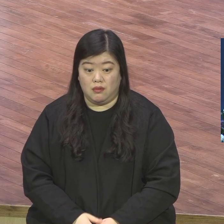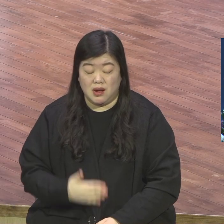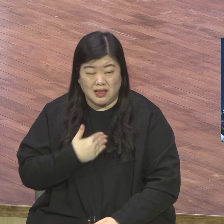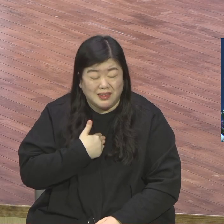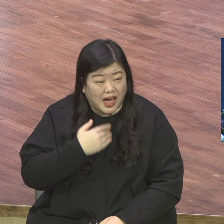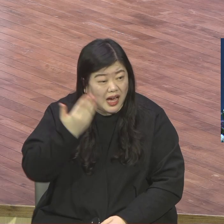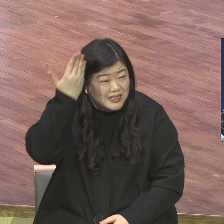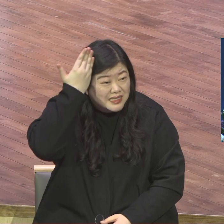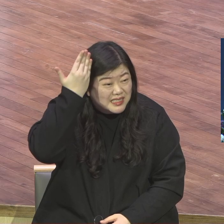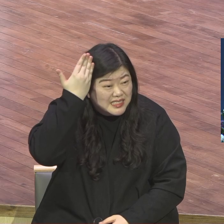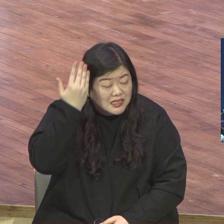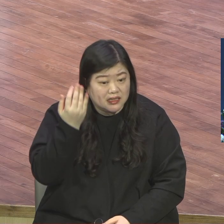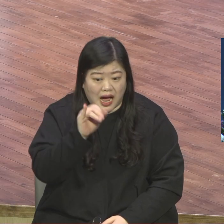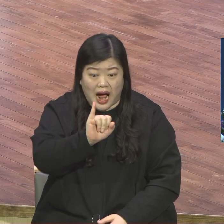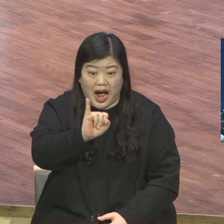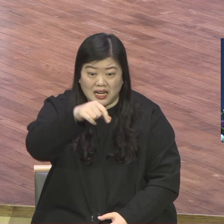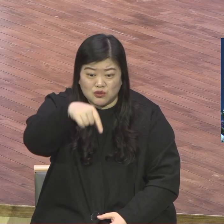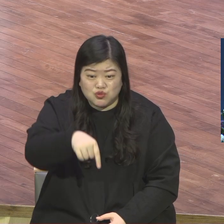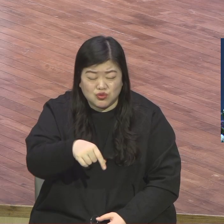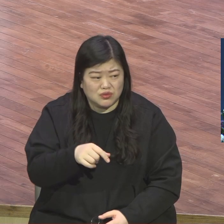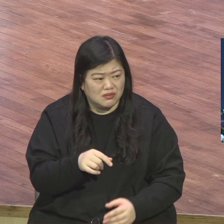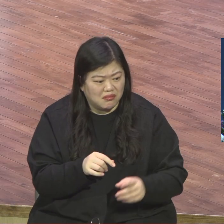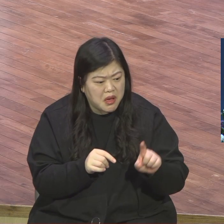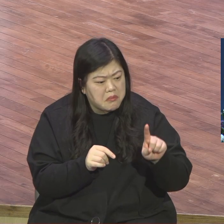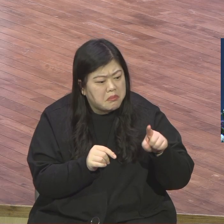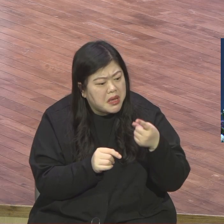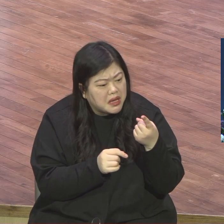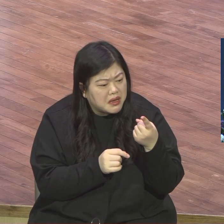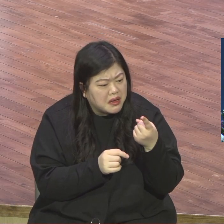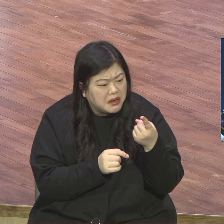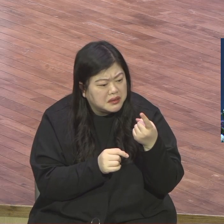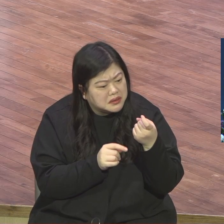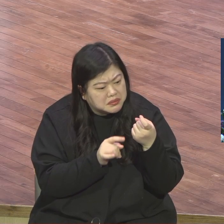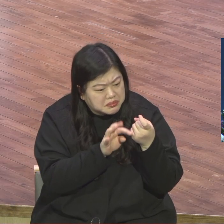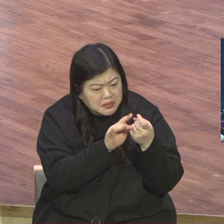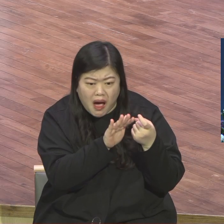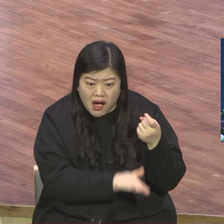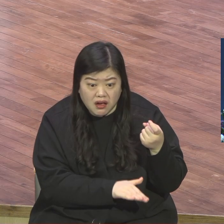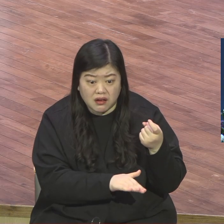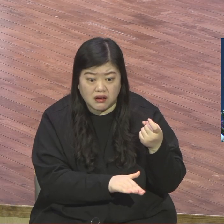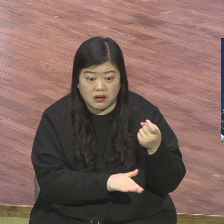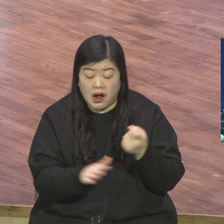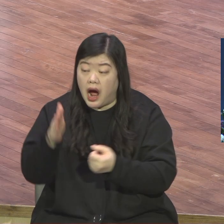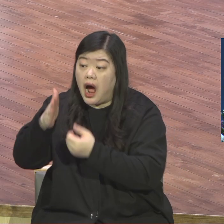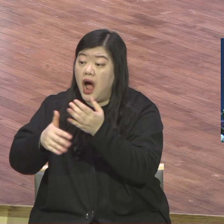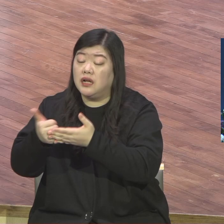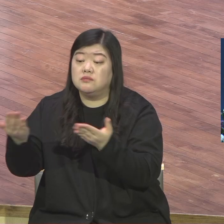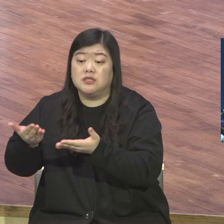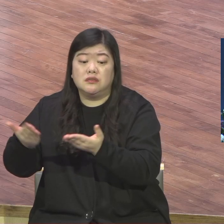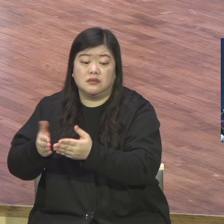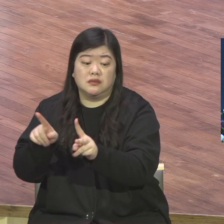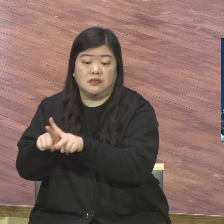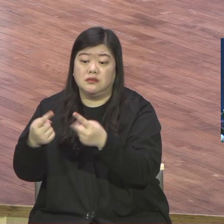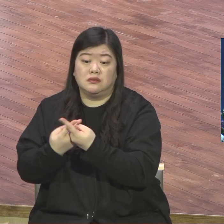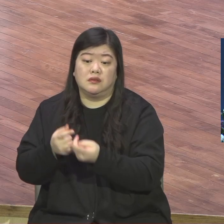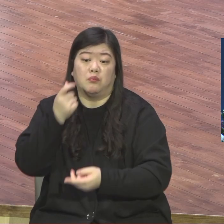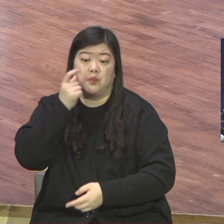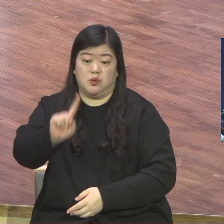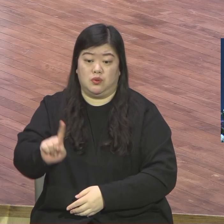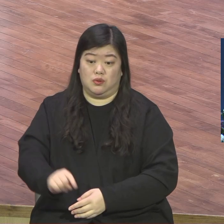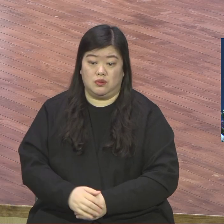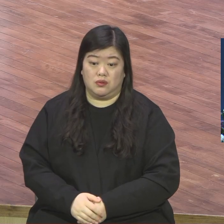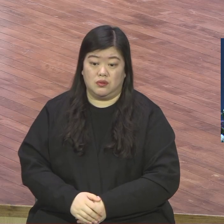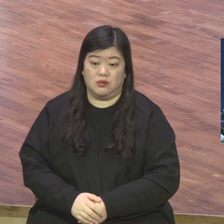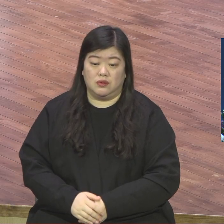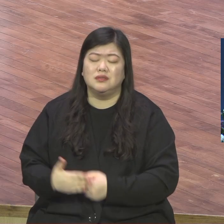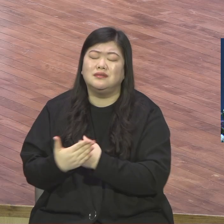전도 현장에서 복음 증거할 때요. 예수 그리스도를 영접한 자들의 첫 고백이 뭐냐?